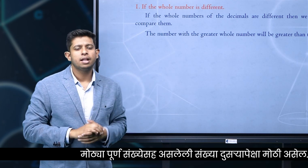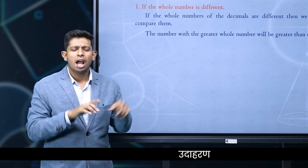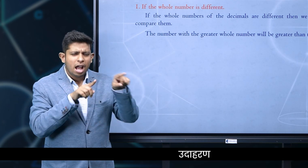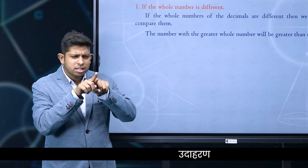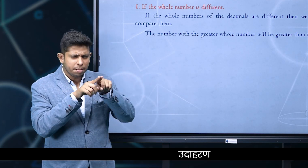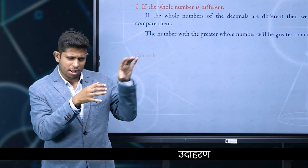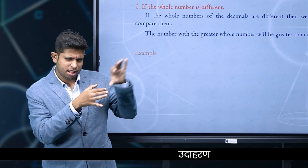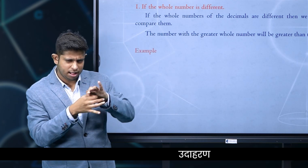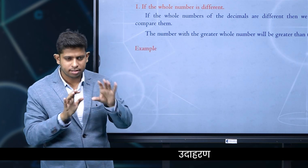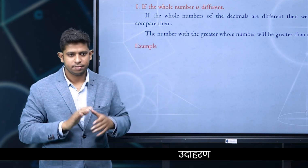उदाहरण,